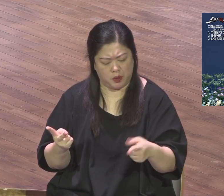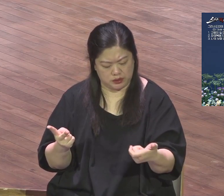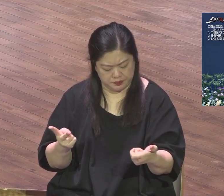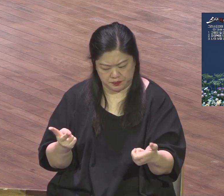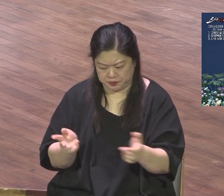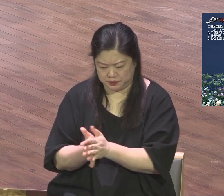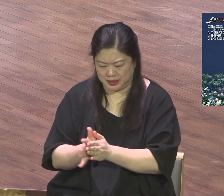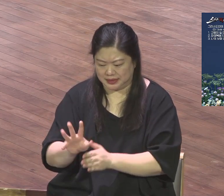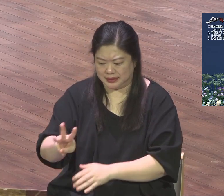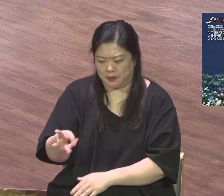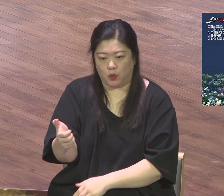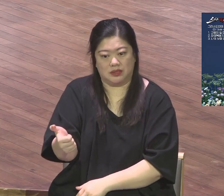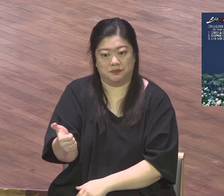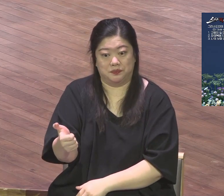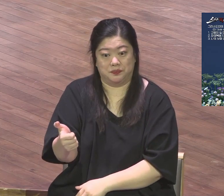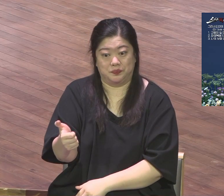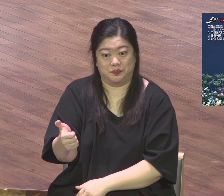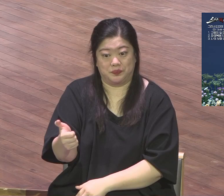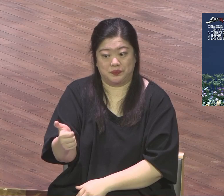교회였는데